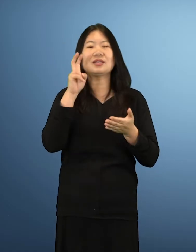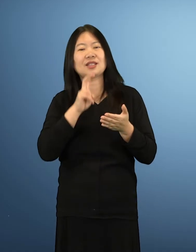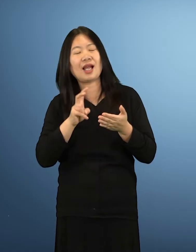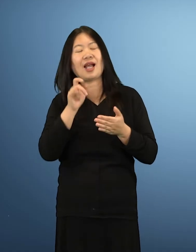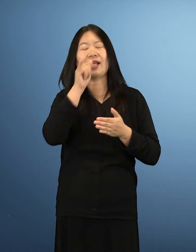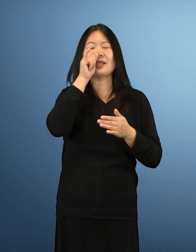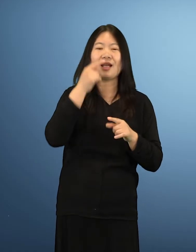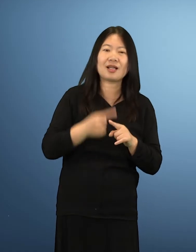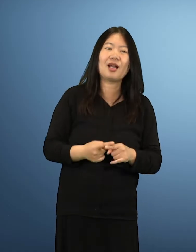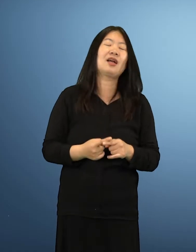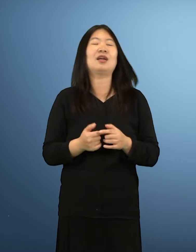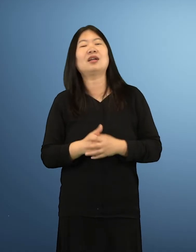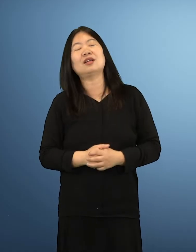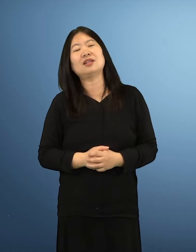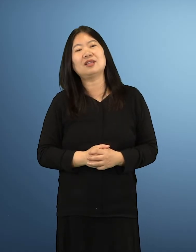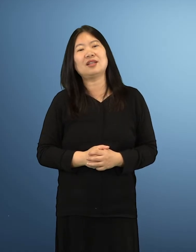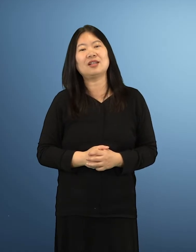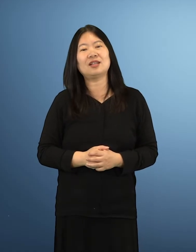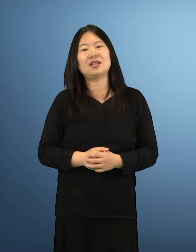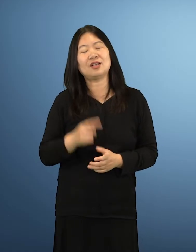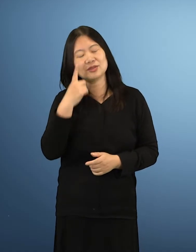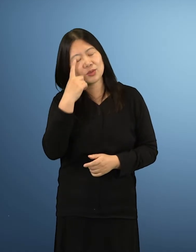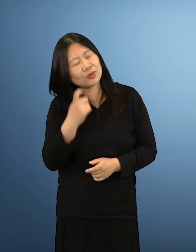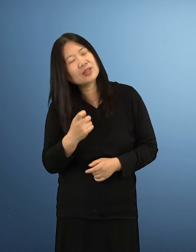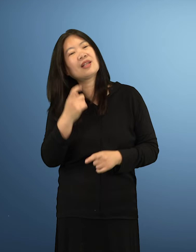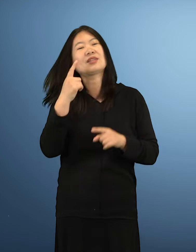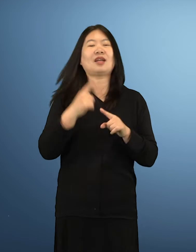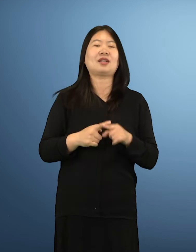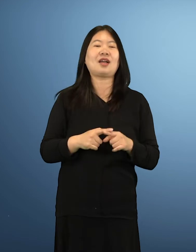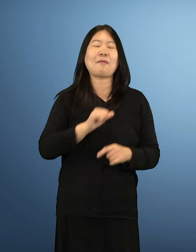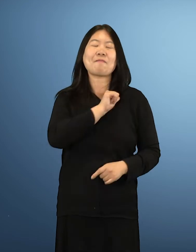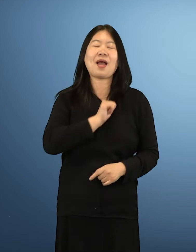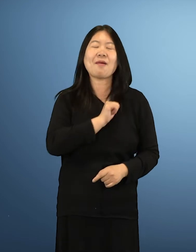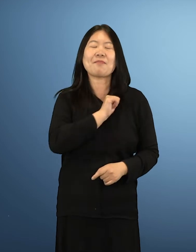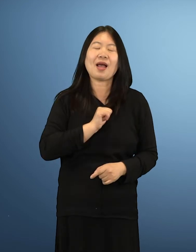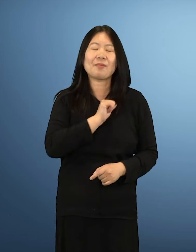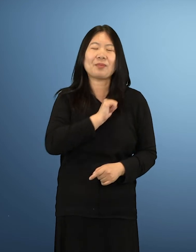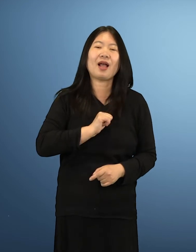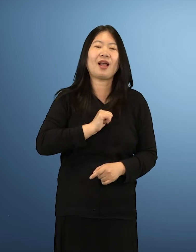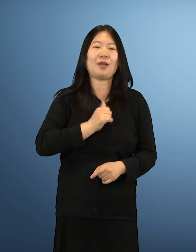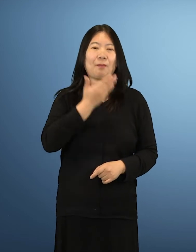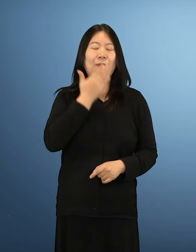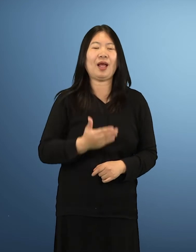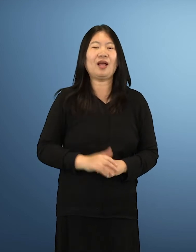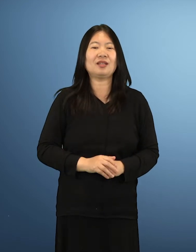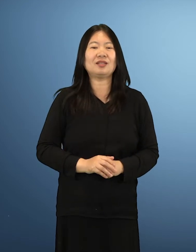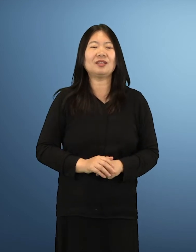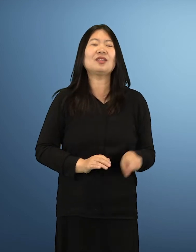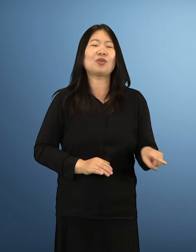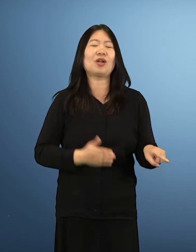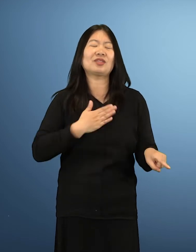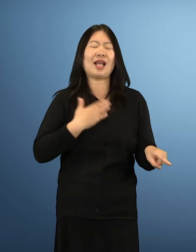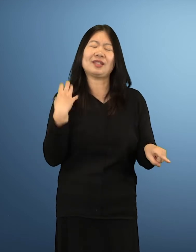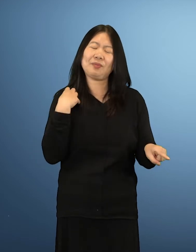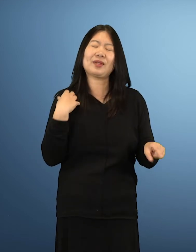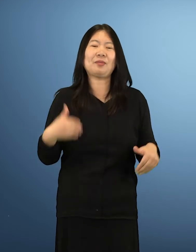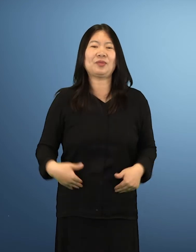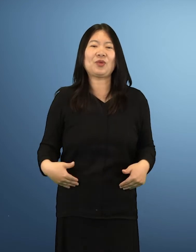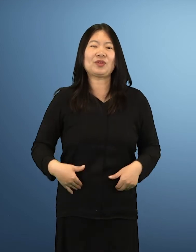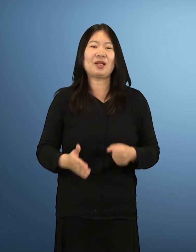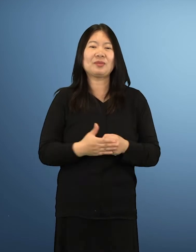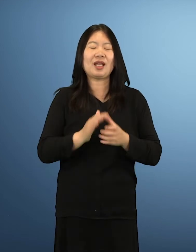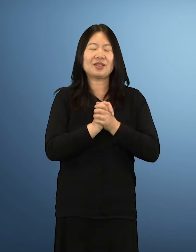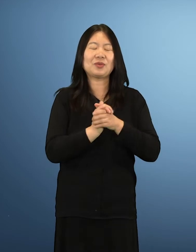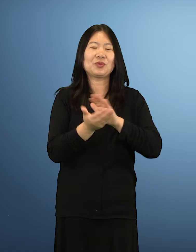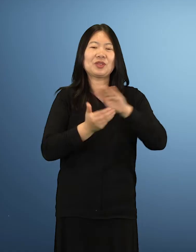찬양도 했다가 졸기도 했다가 버텼어요. 이거라도 하자. 그래서